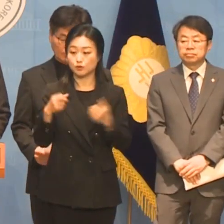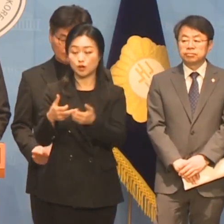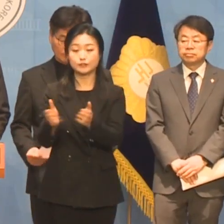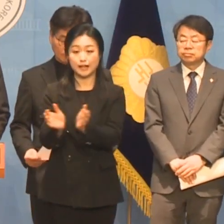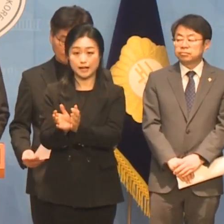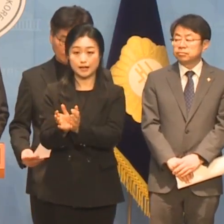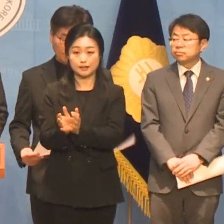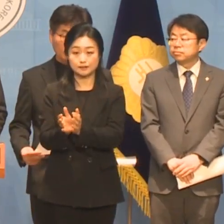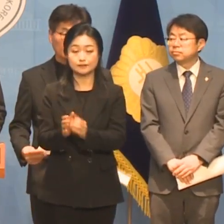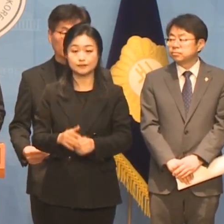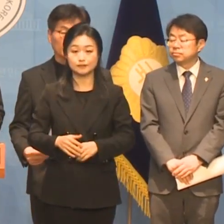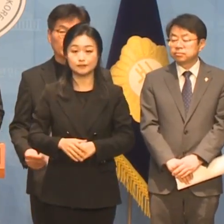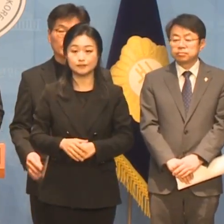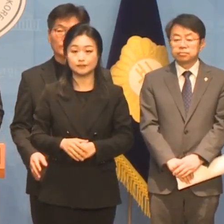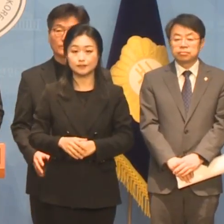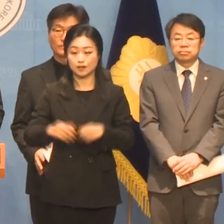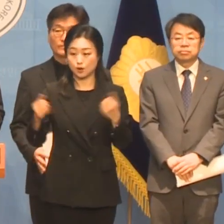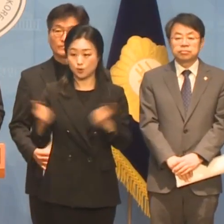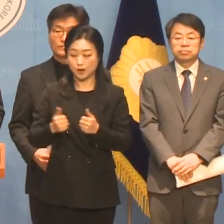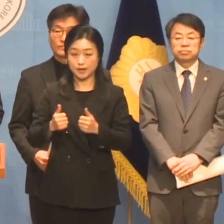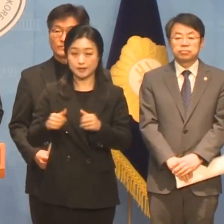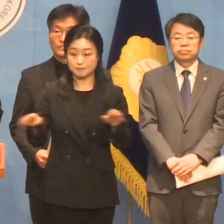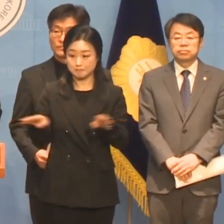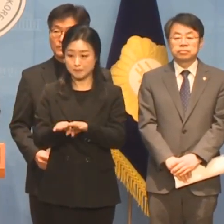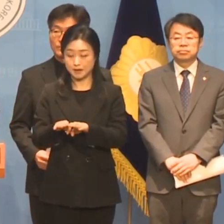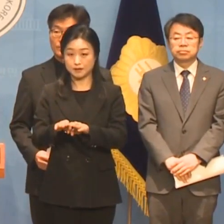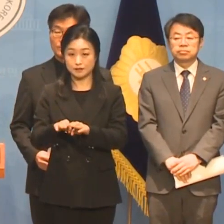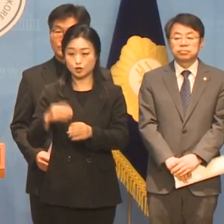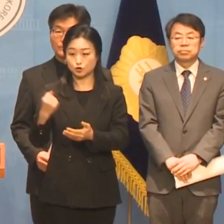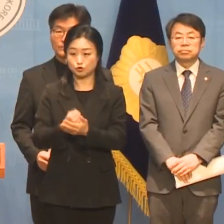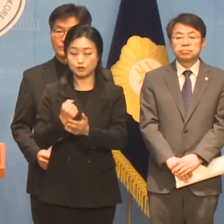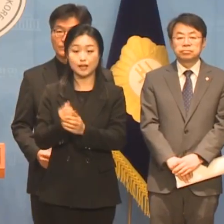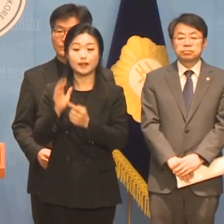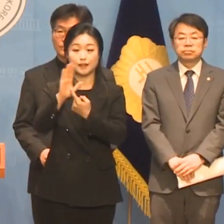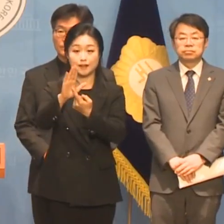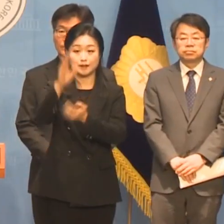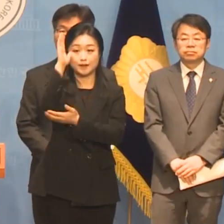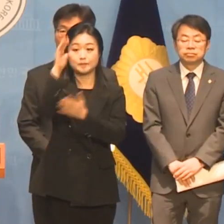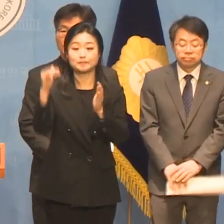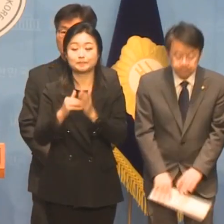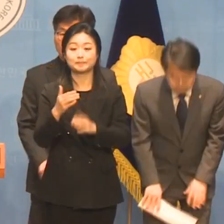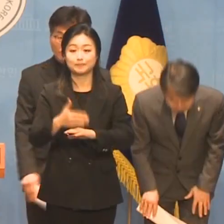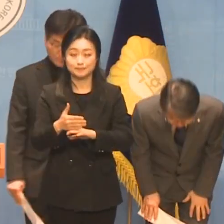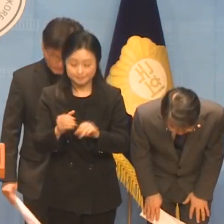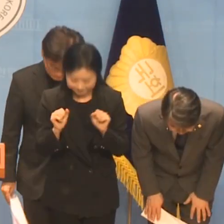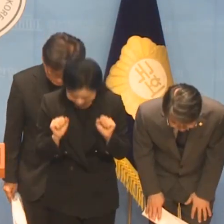긴급 규탄 기자회견을 마치도록 하겠습니다. 감사합니다.